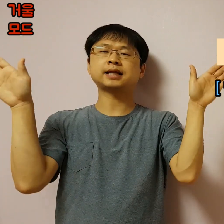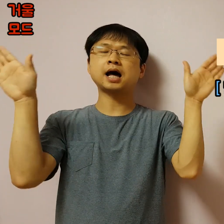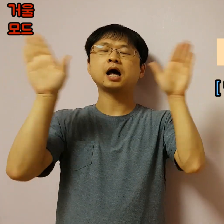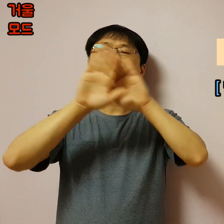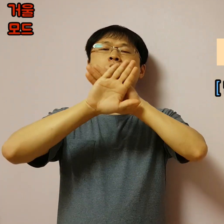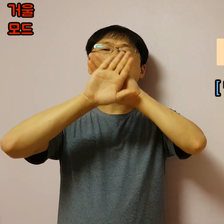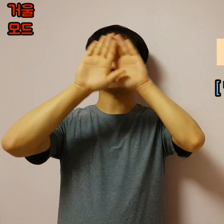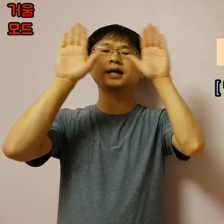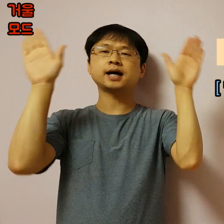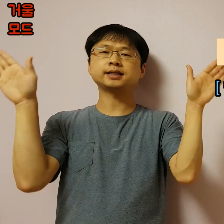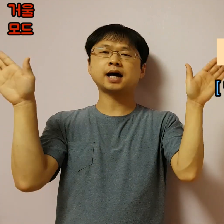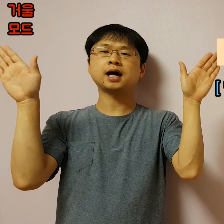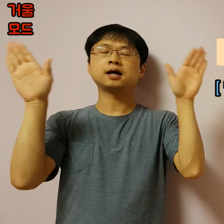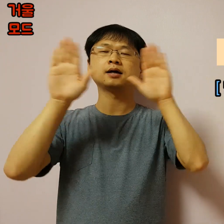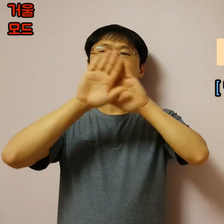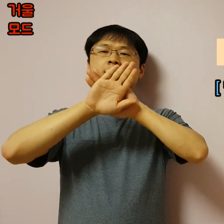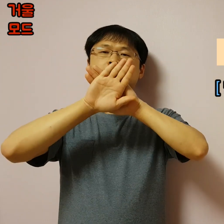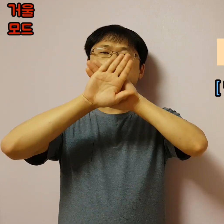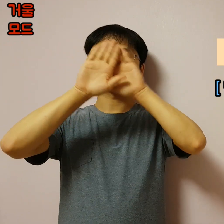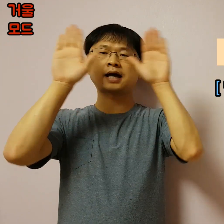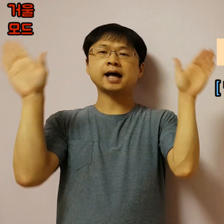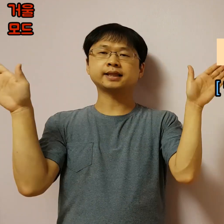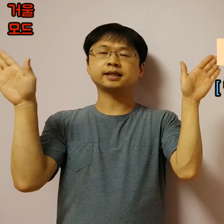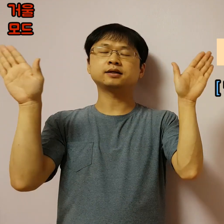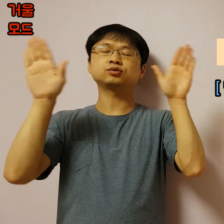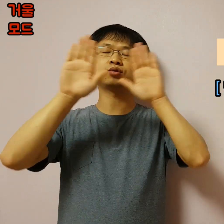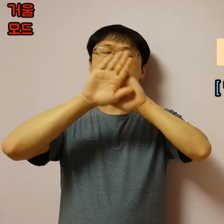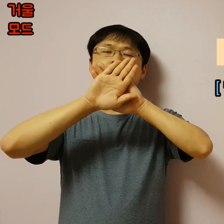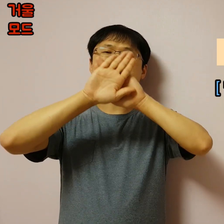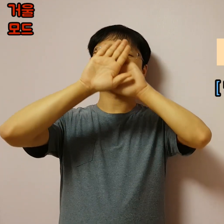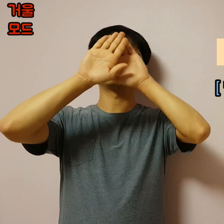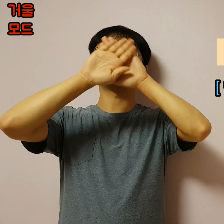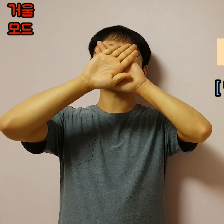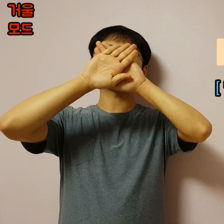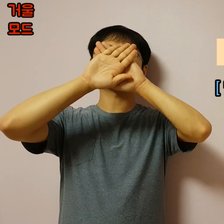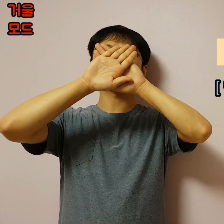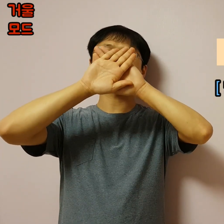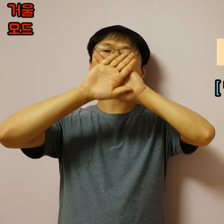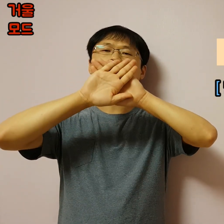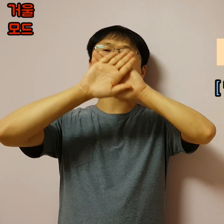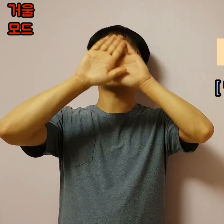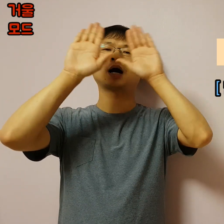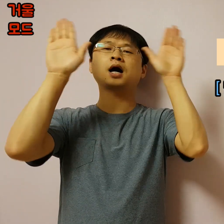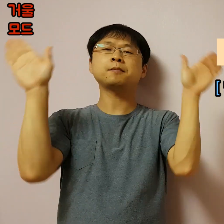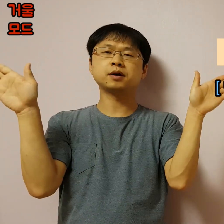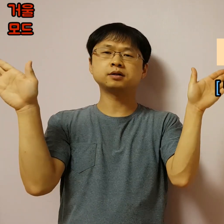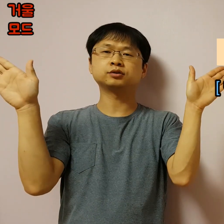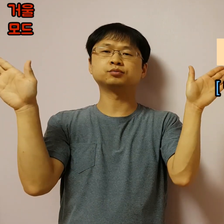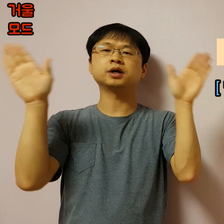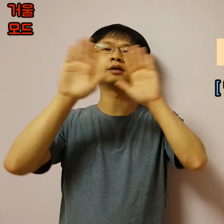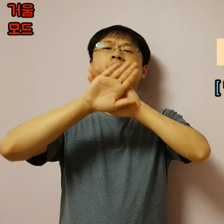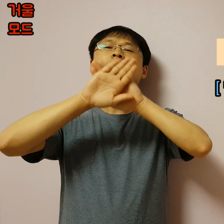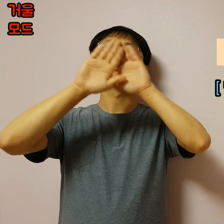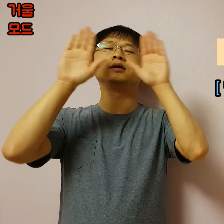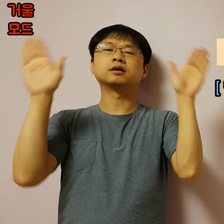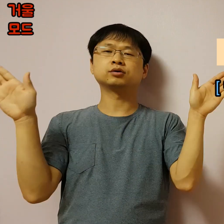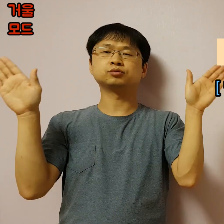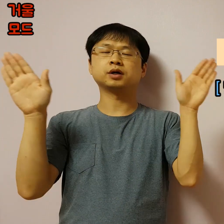밝다, 환하다, 낮 이런 수어가 됩니다. 얼굴 앞에서 손을 포겠다가 벌려주면,